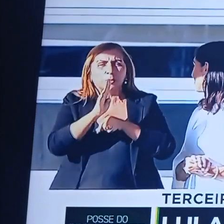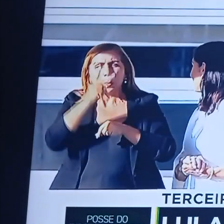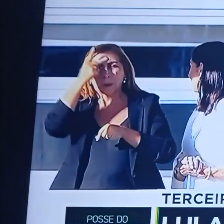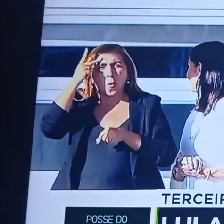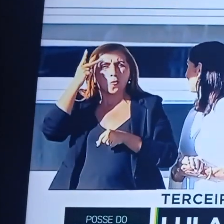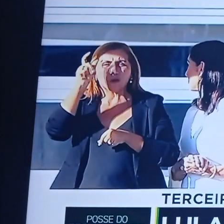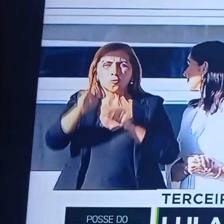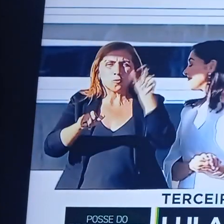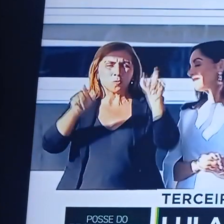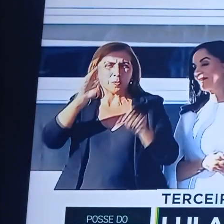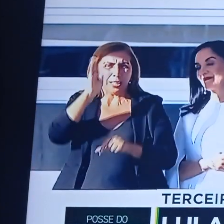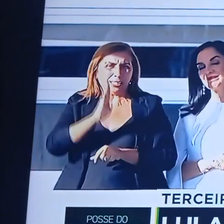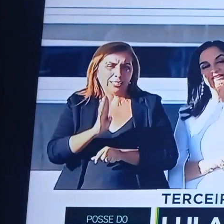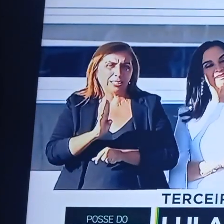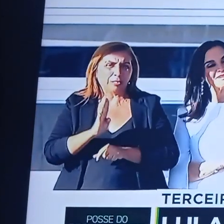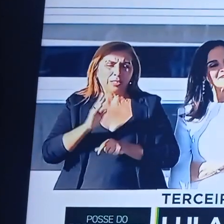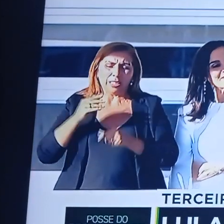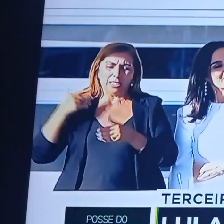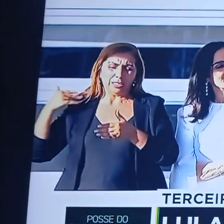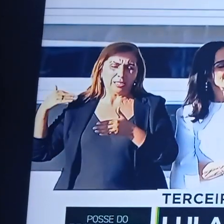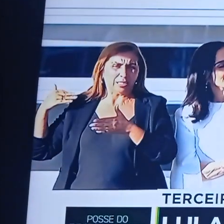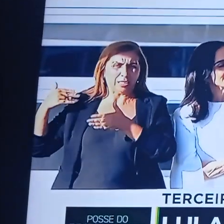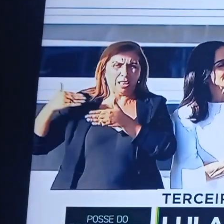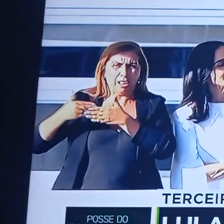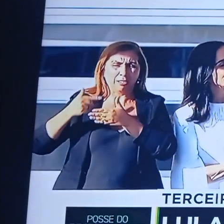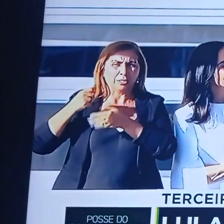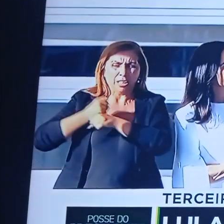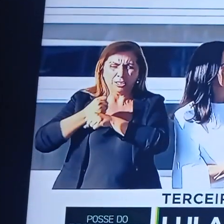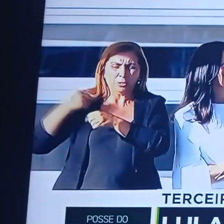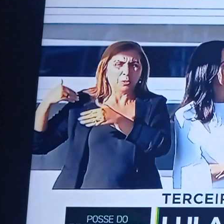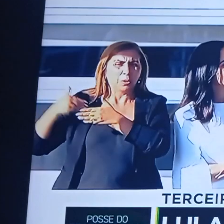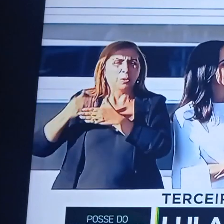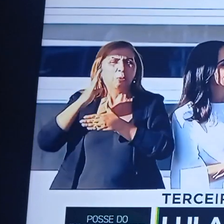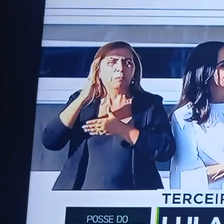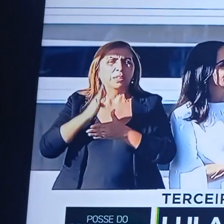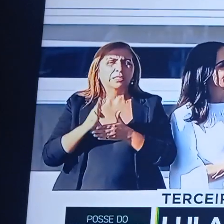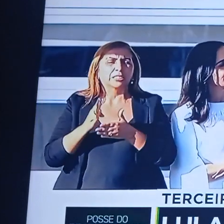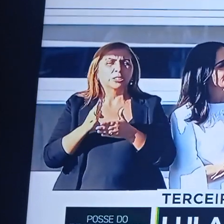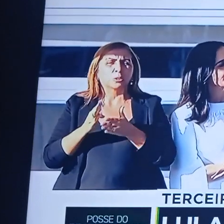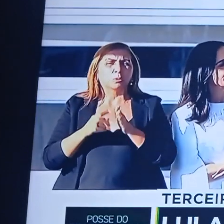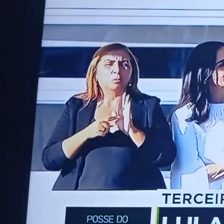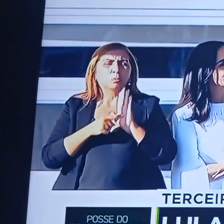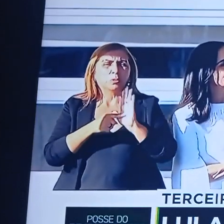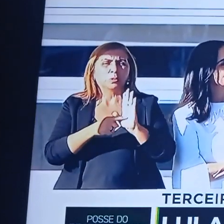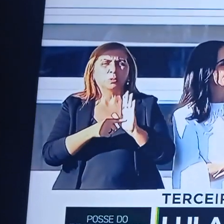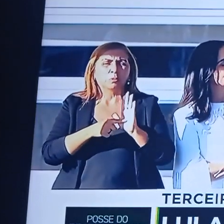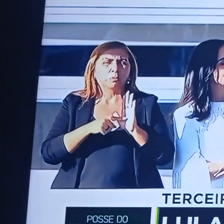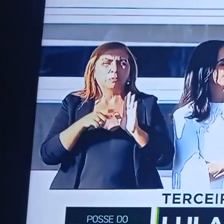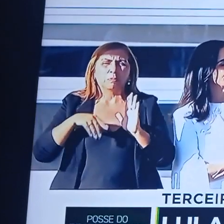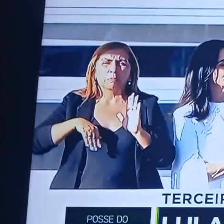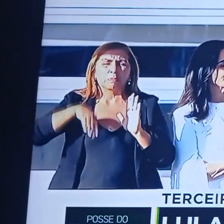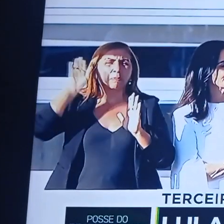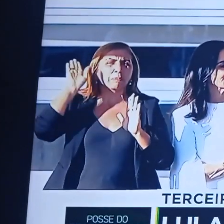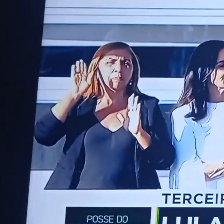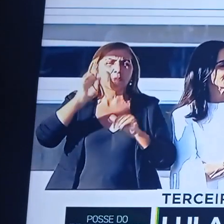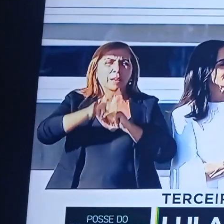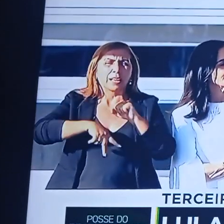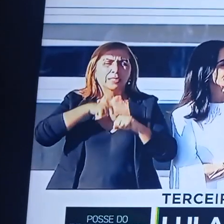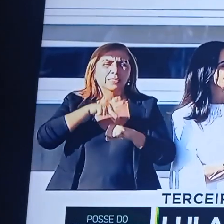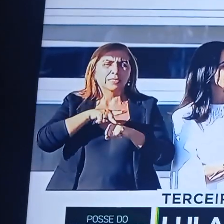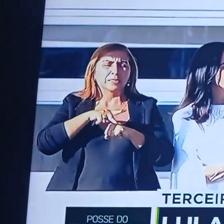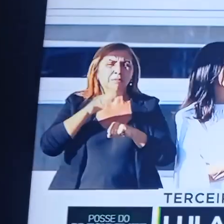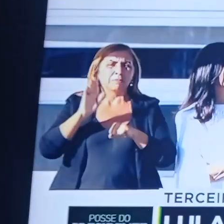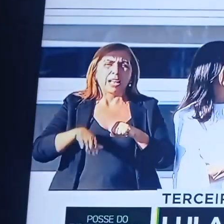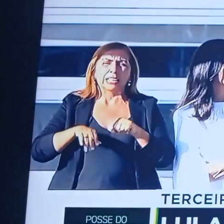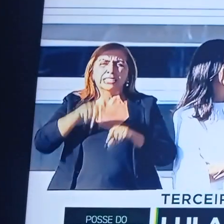brasileiro. Nesses últimos anos, o Brasil voltou a ser um país mais desigual, um dos países mais desiguais